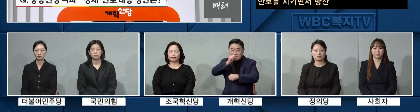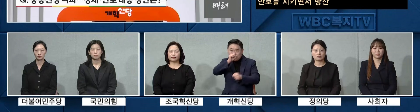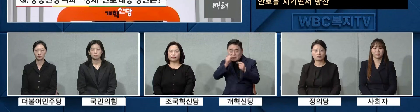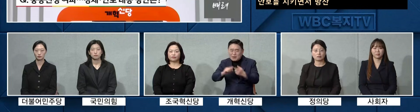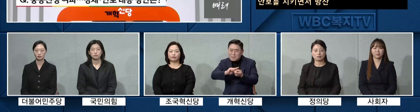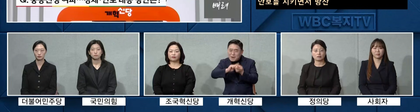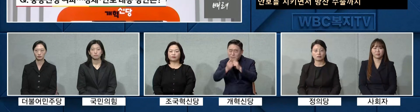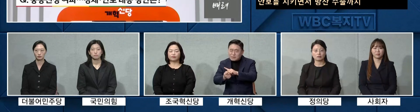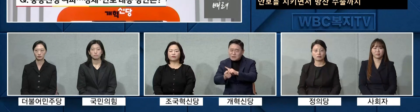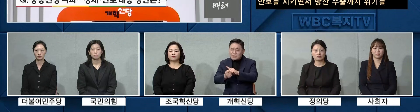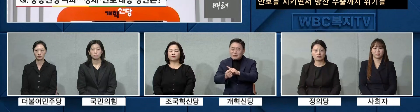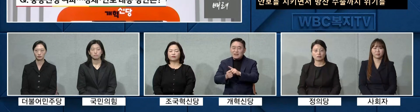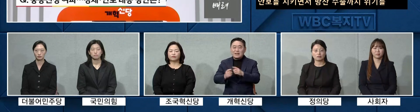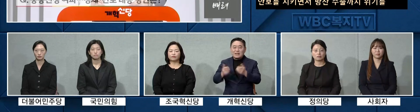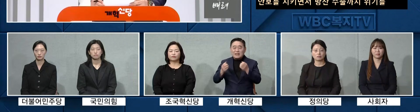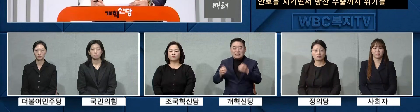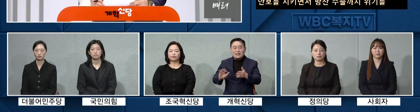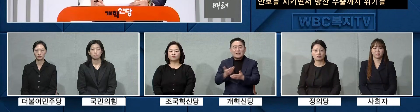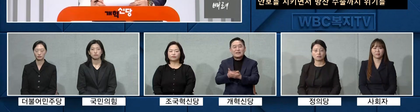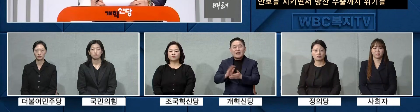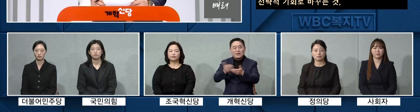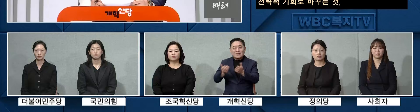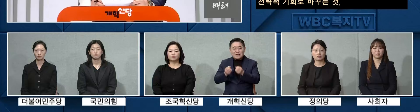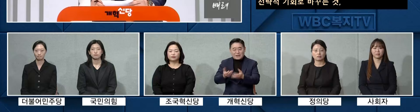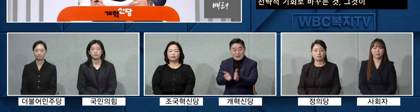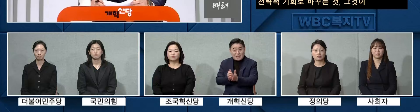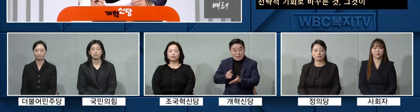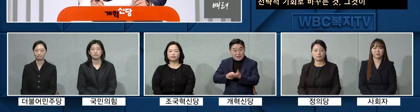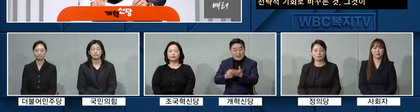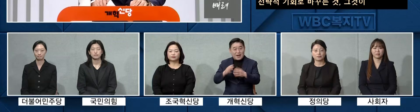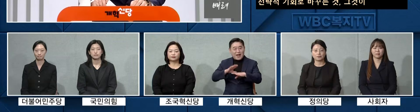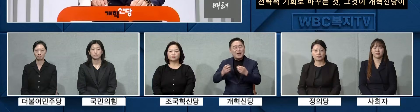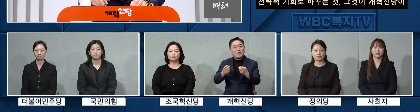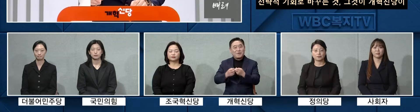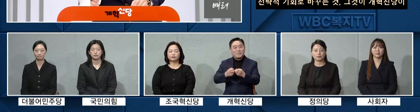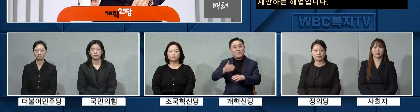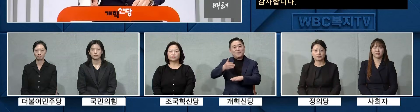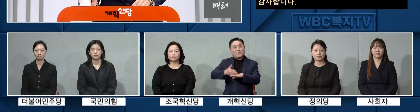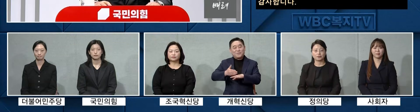것, 그것이 개혁신당이 제안하는 해법입니다. 감사합니다.